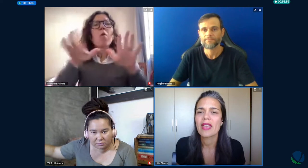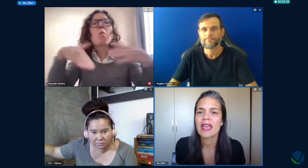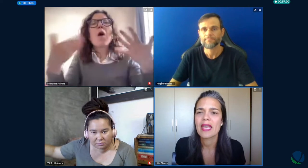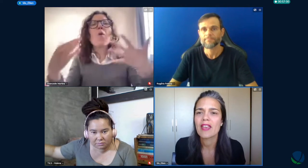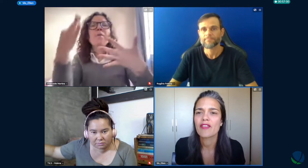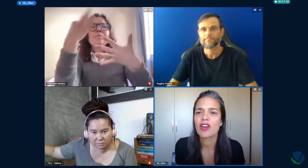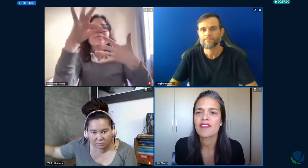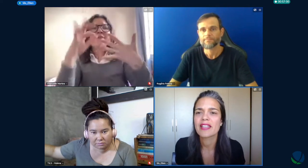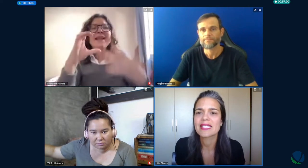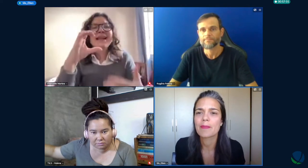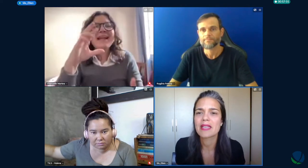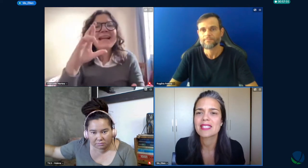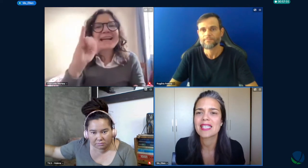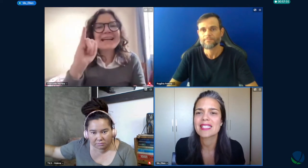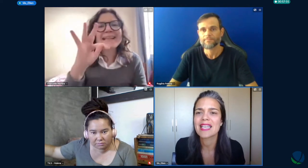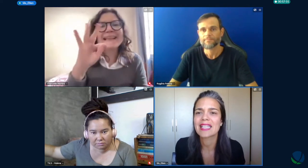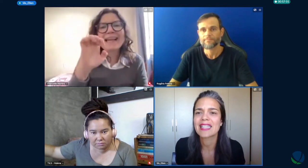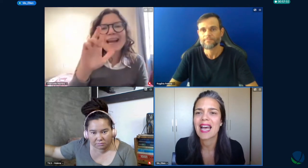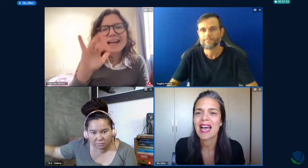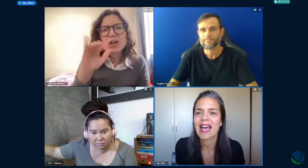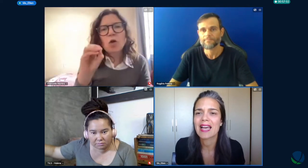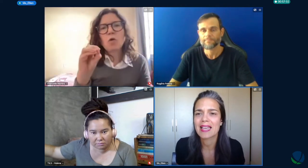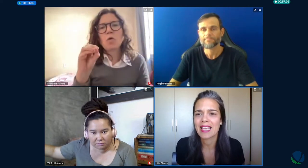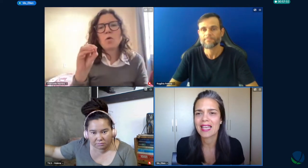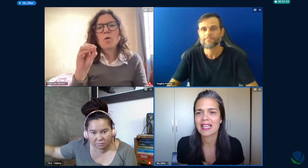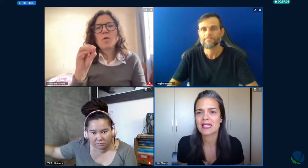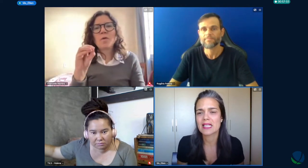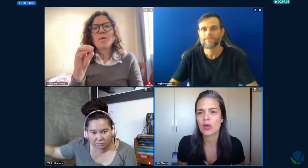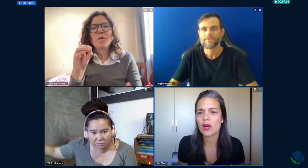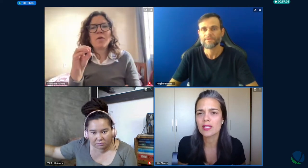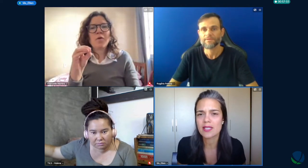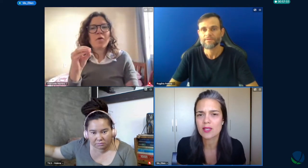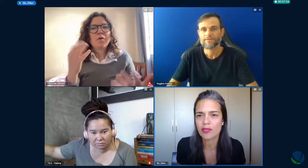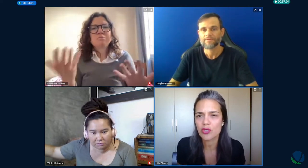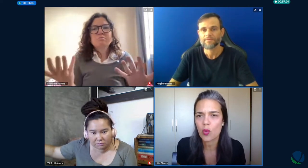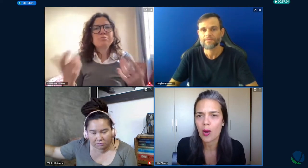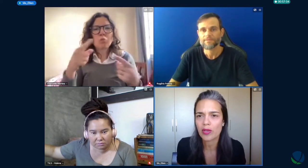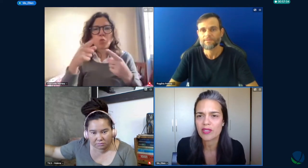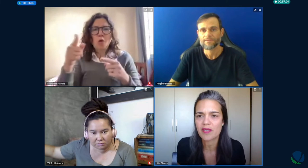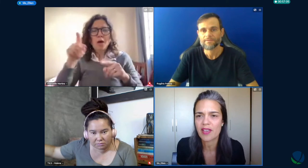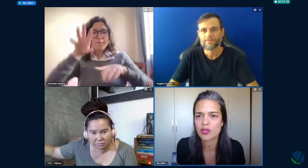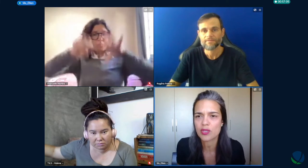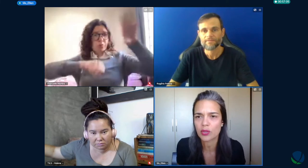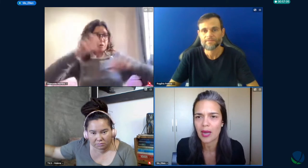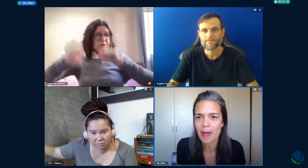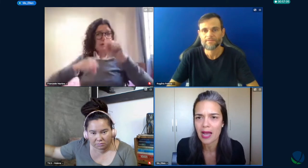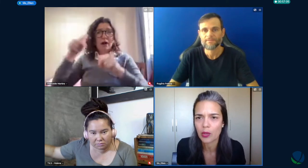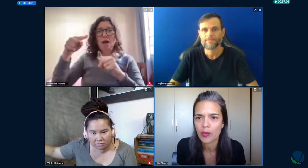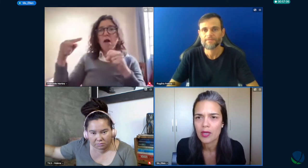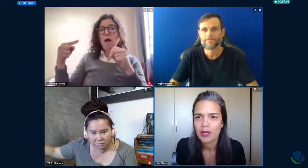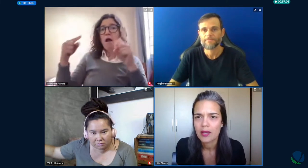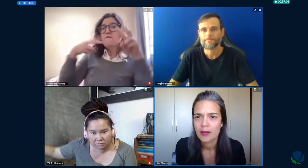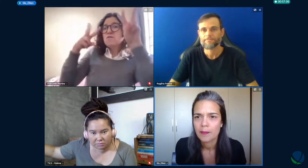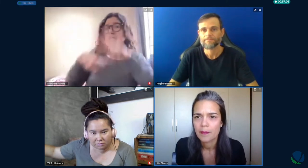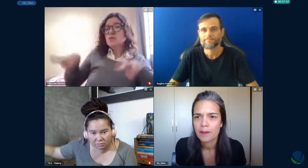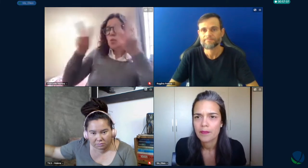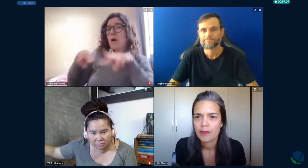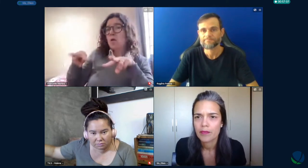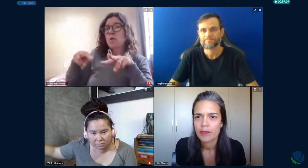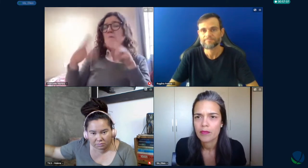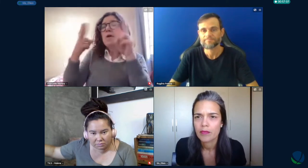Como é que foi feita essa pesquisa dessa organização visual que você fez do seu trabalho?